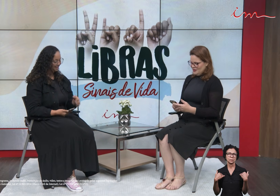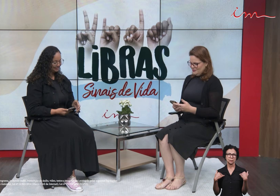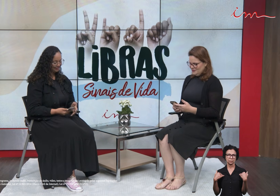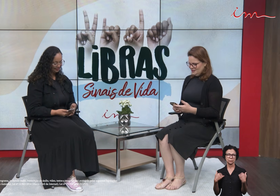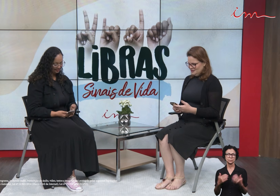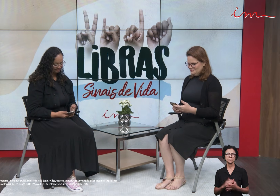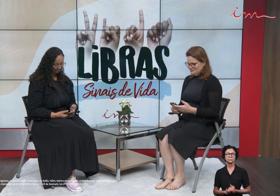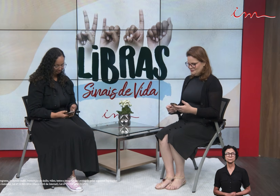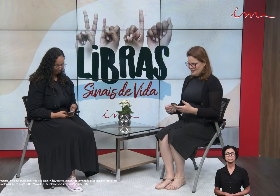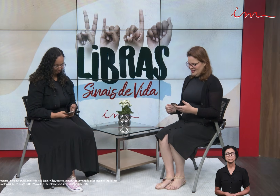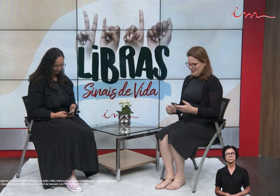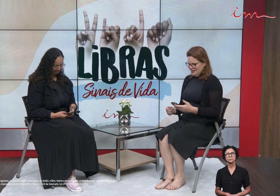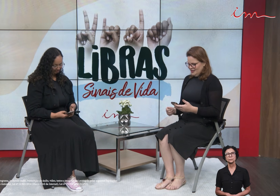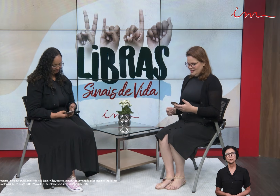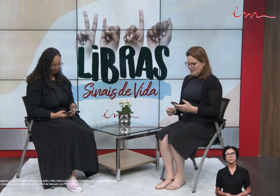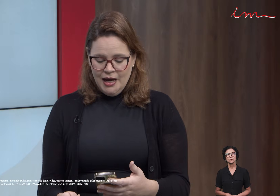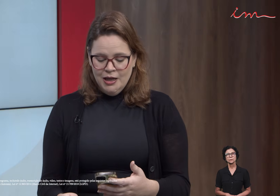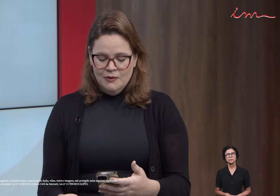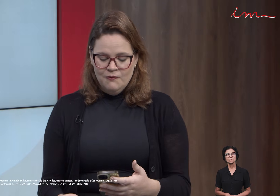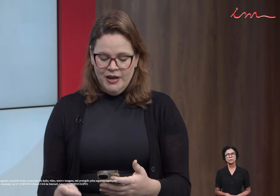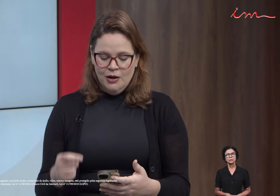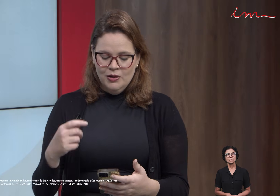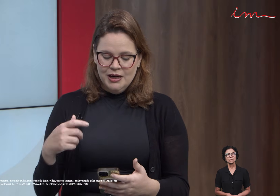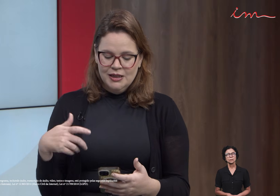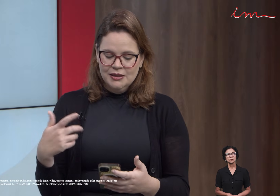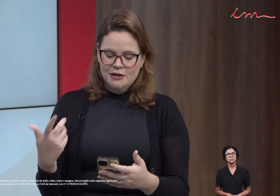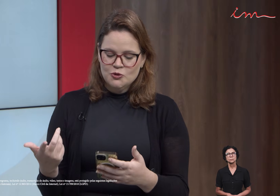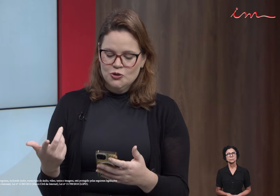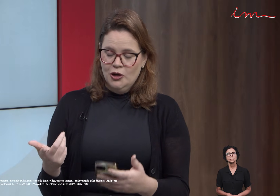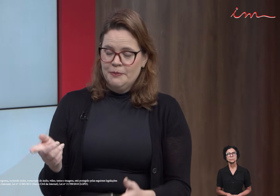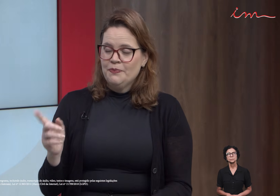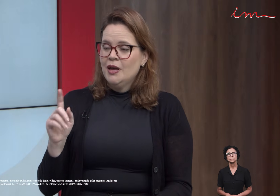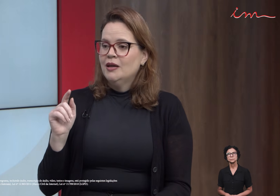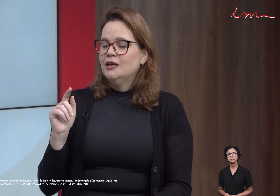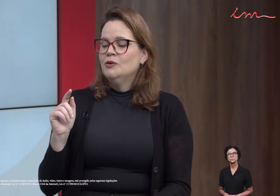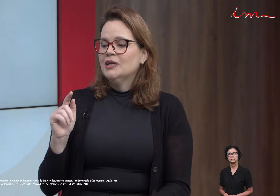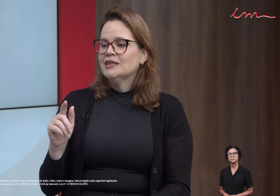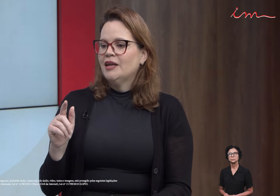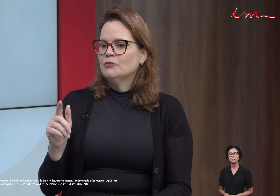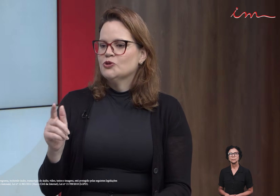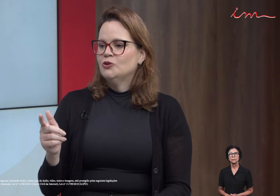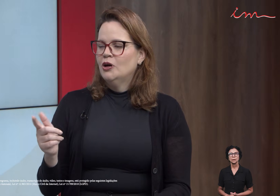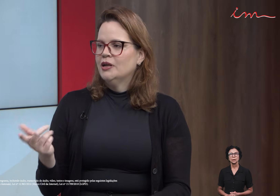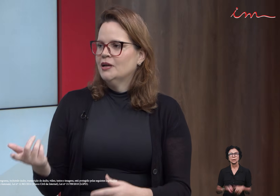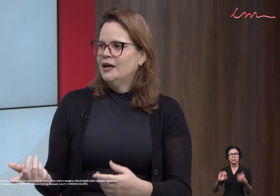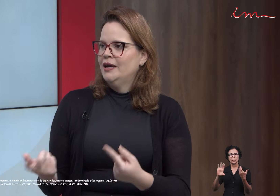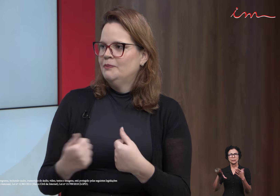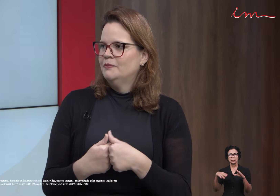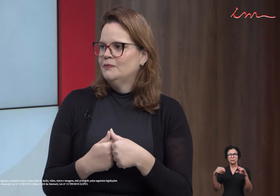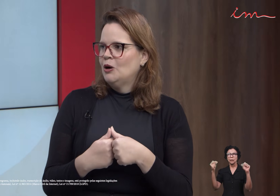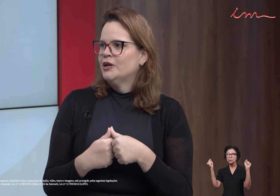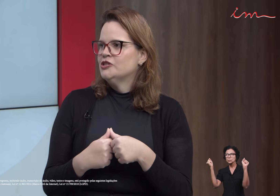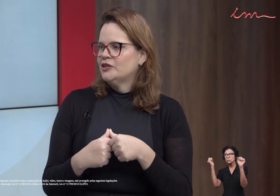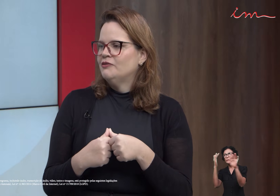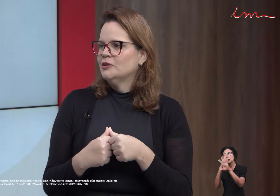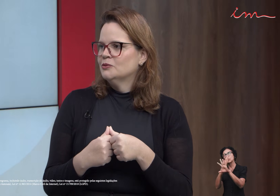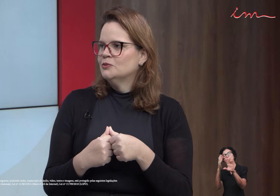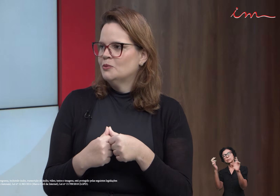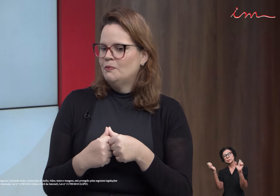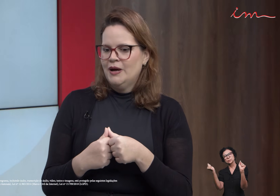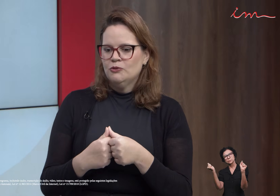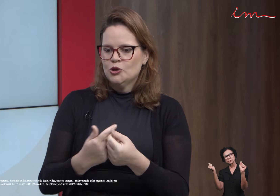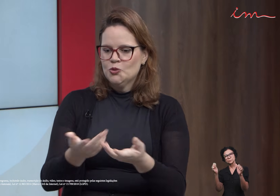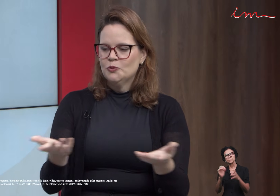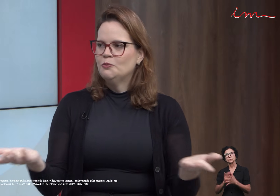personagem, ali na hora. Maravilha. E aí vem agora Cantemos Glória. E o Cantemos Glória agora a gente está